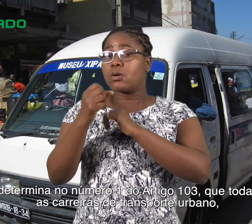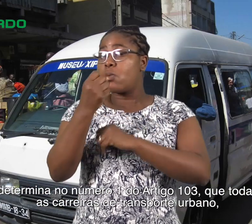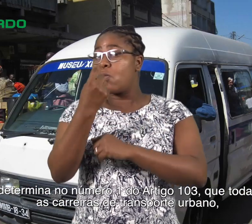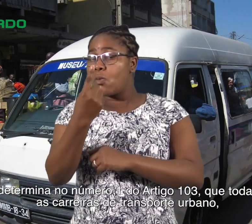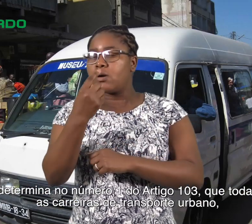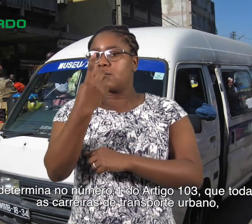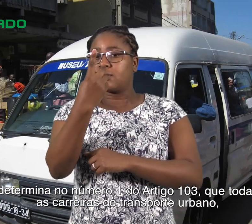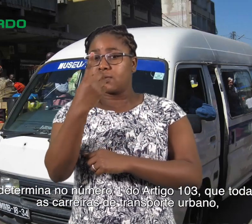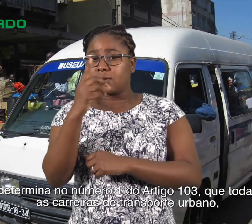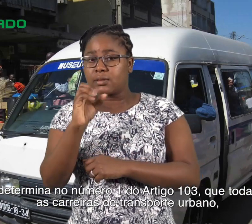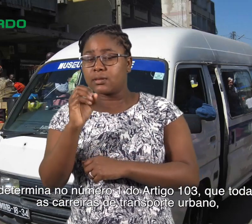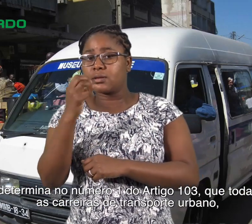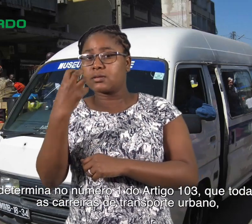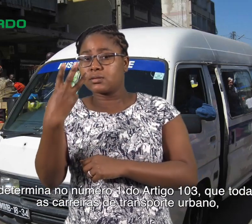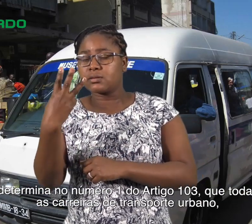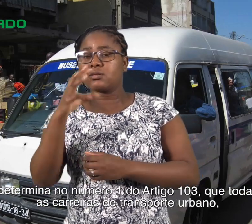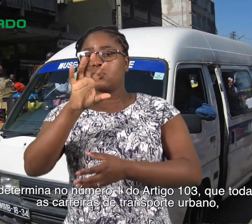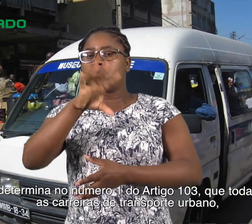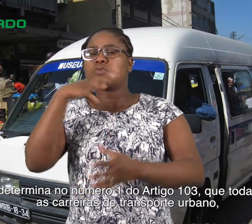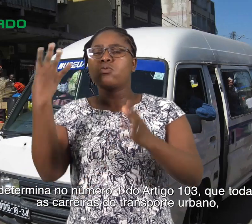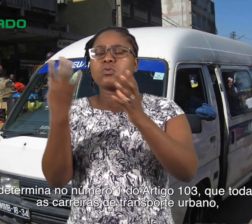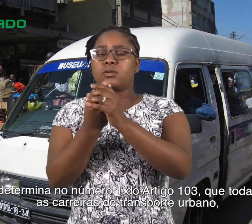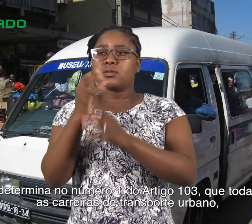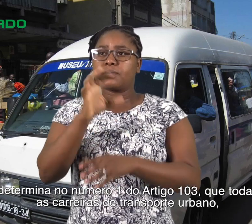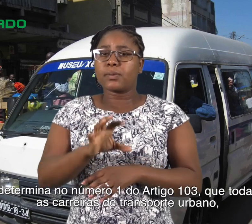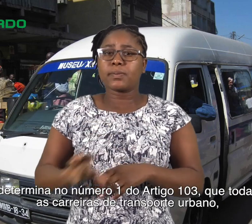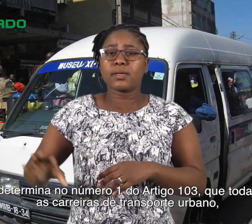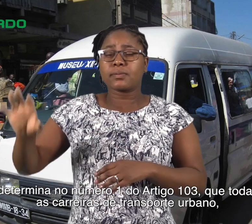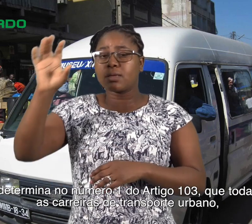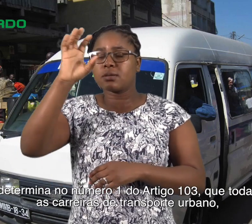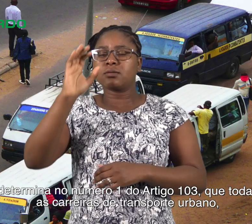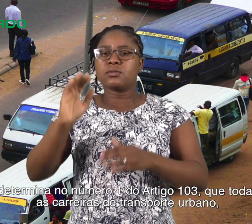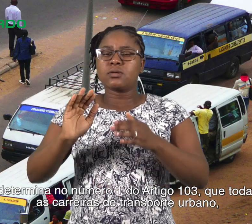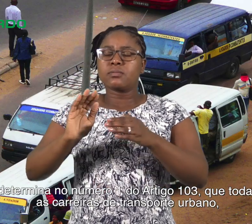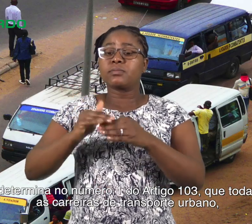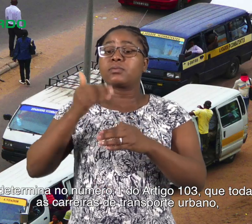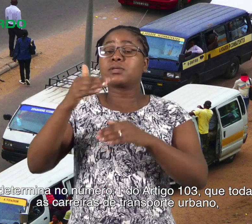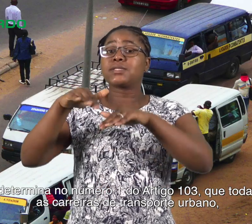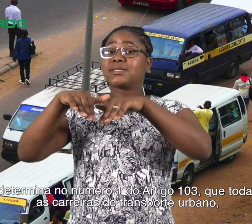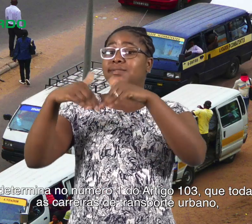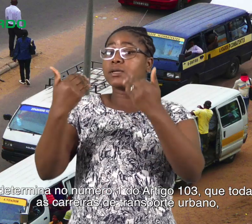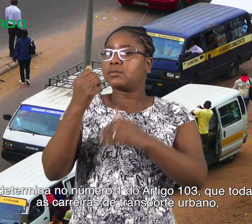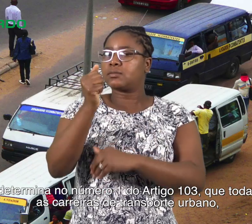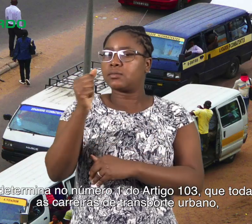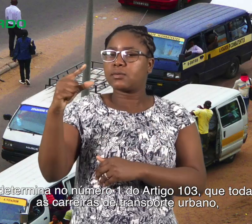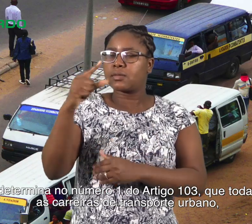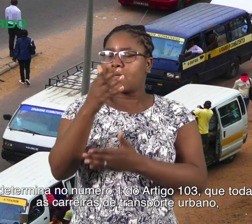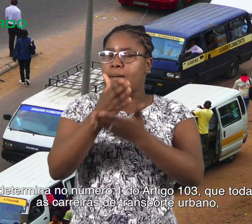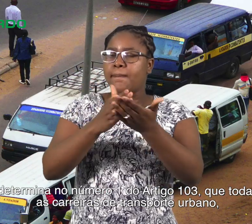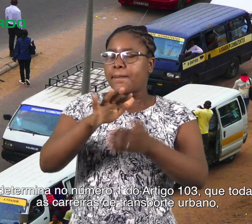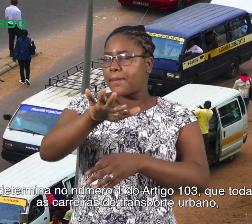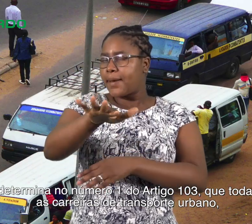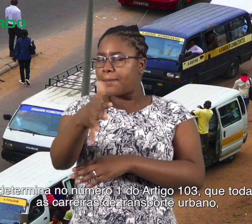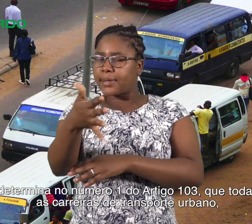no número 1 do artigo 103, que todas as carreiras de transporte urbano, interprovincial e internacional,